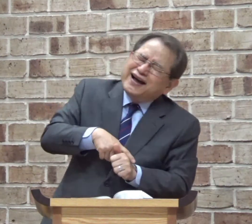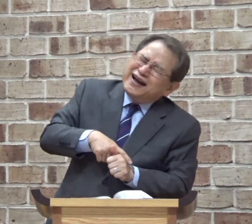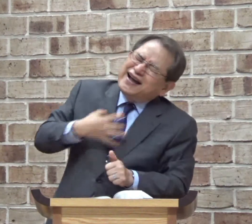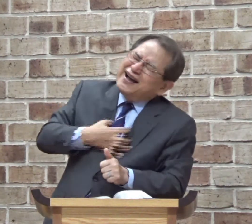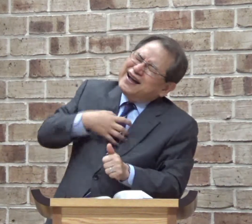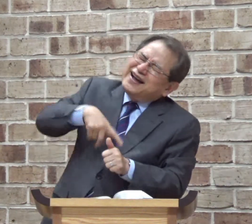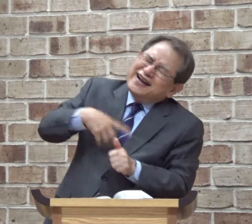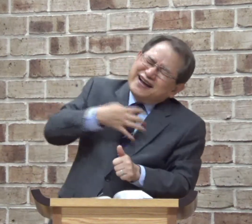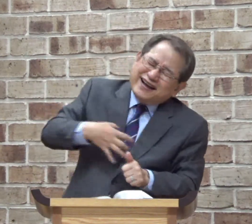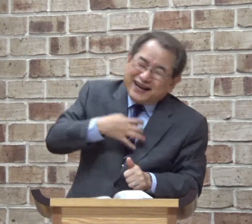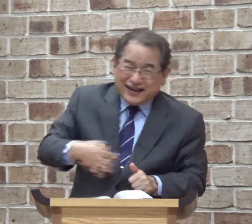그랬더니